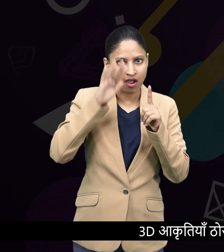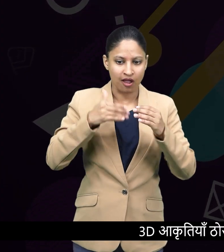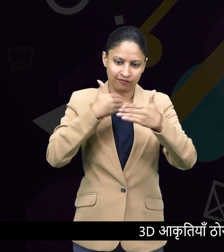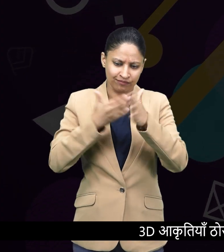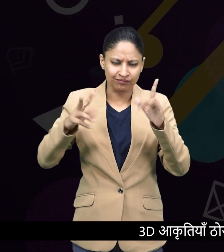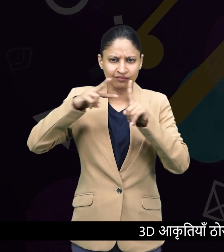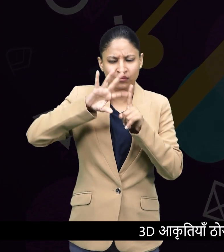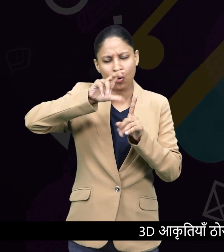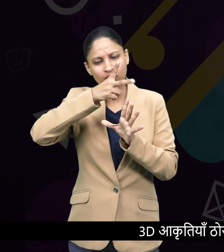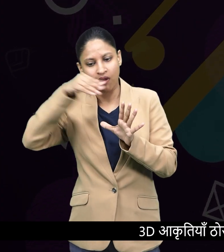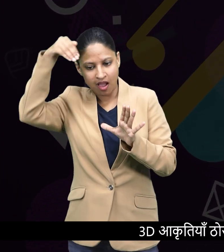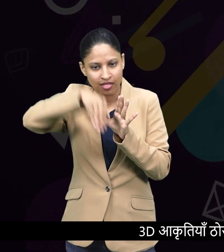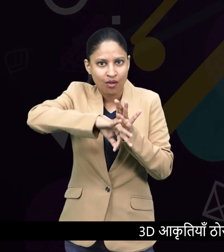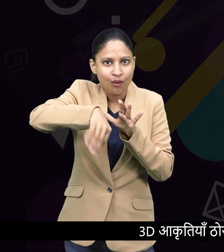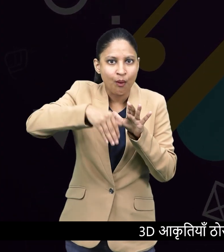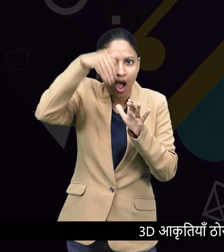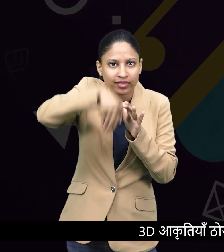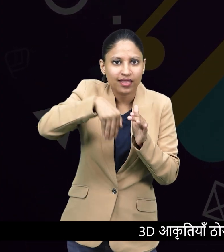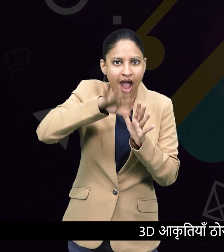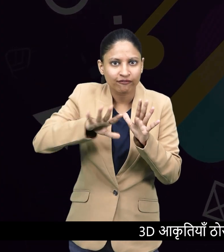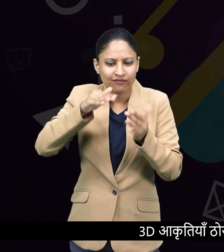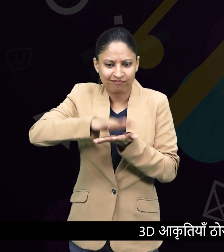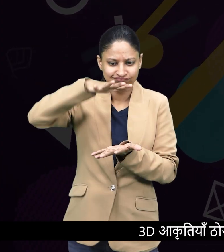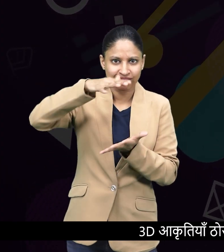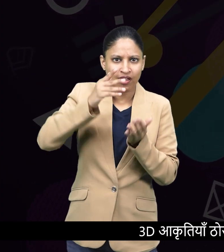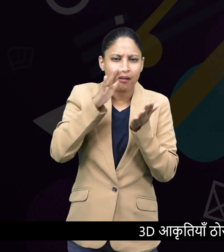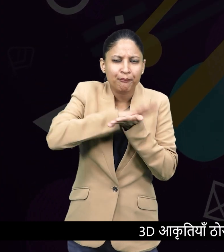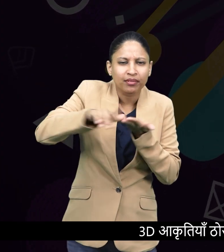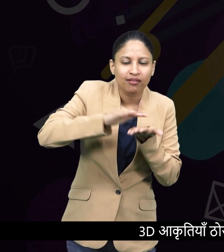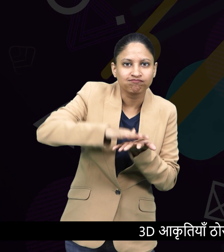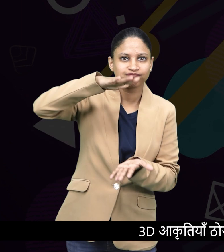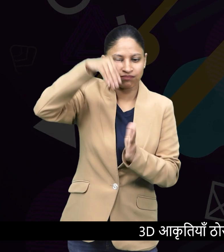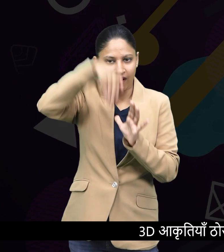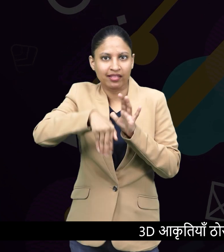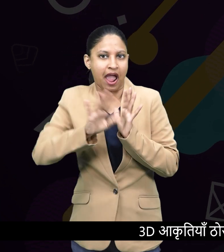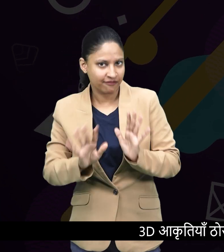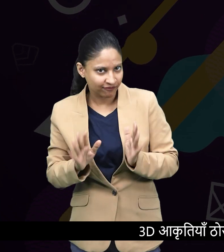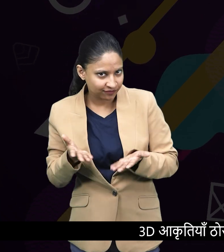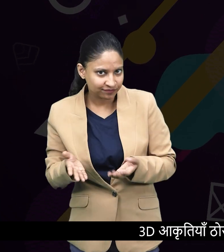3D आकृतियां ठोस होती है और इनका आयतन होता है।